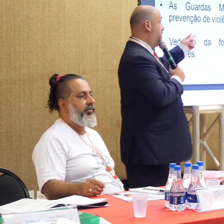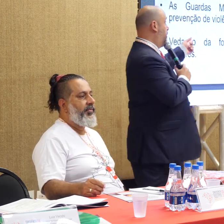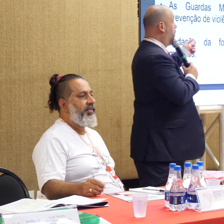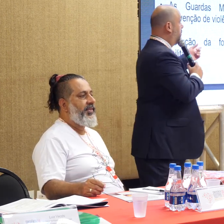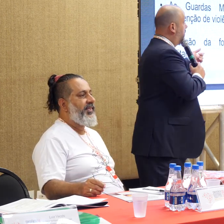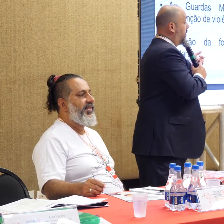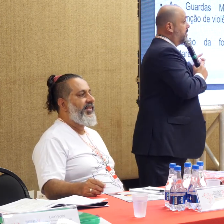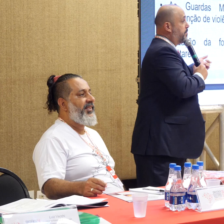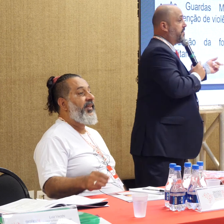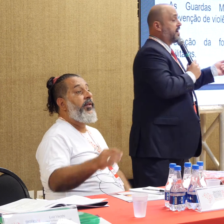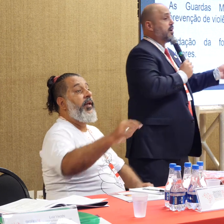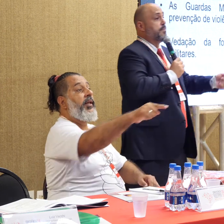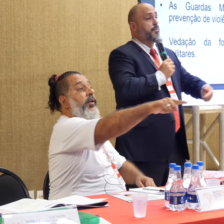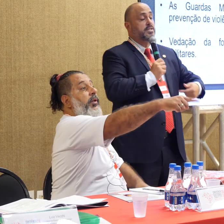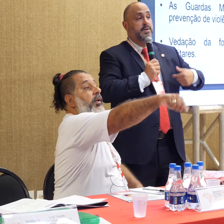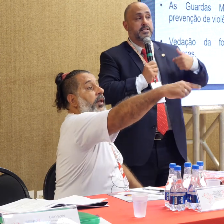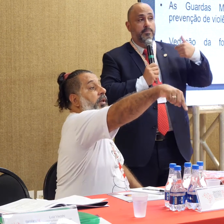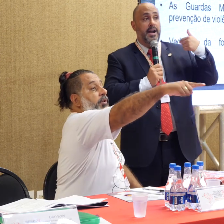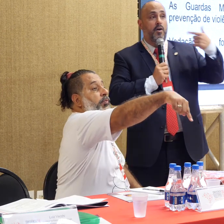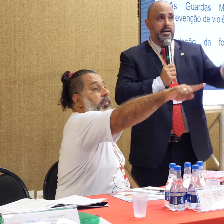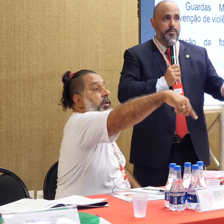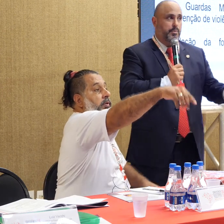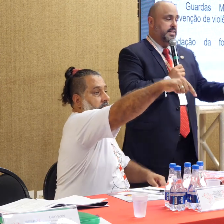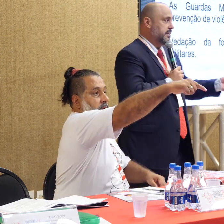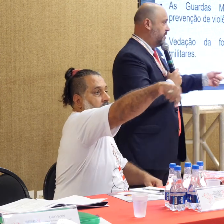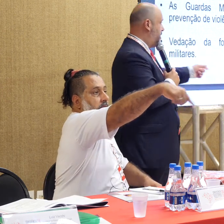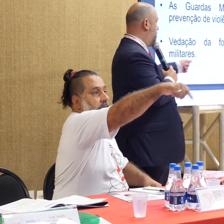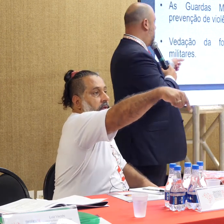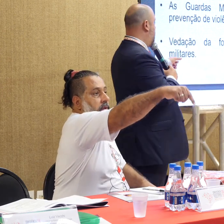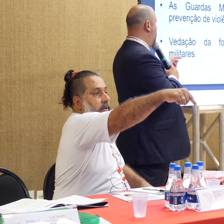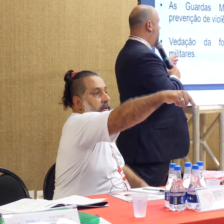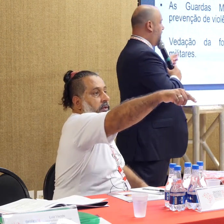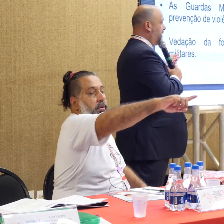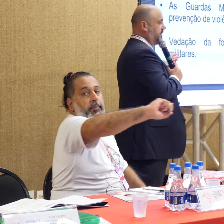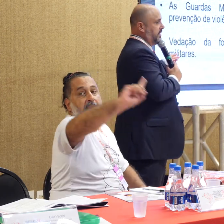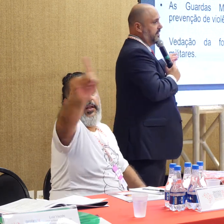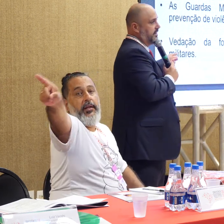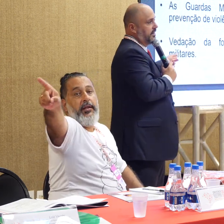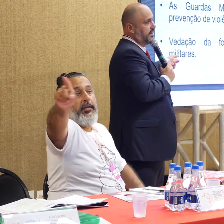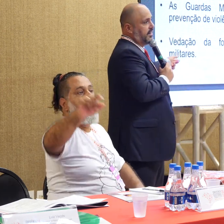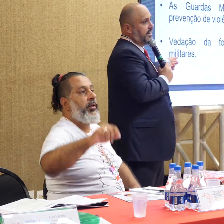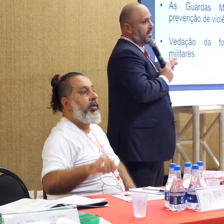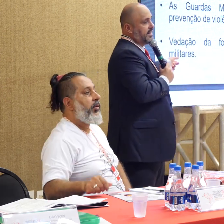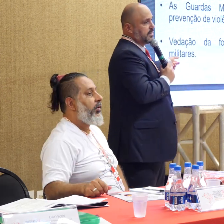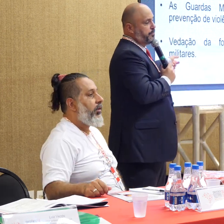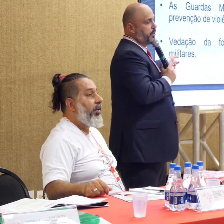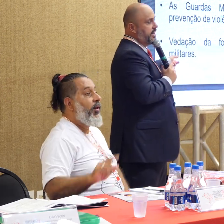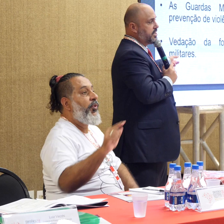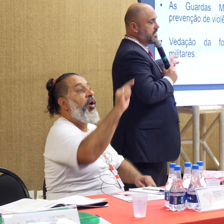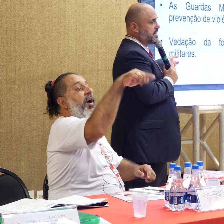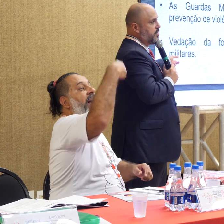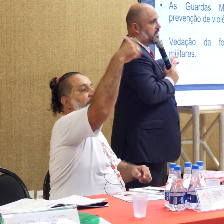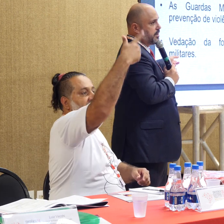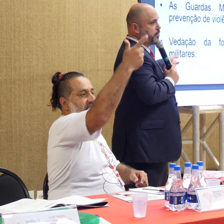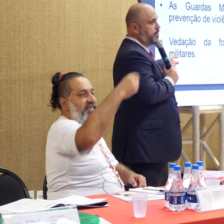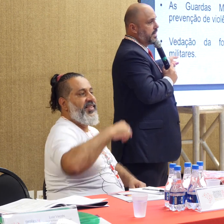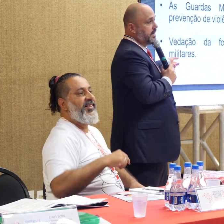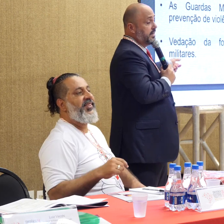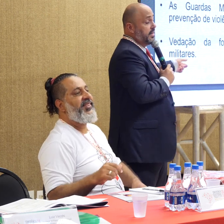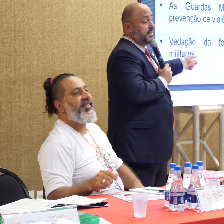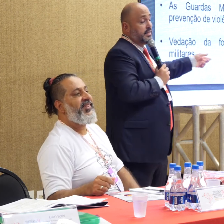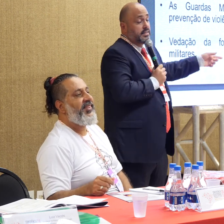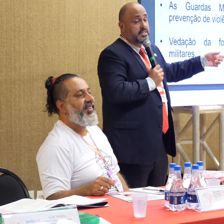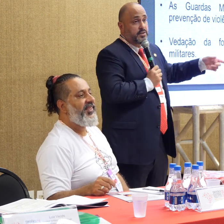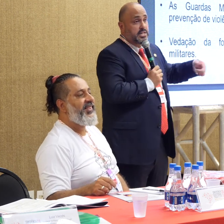forma civil, para ficar com uma aproximação maior da população. A gente não quer levar essa política de segurança